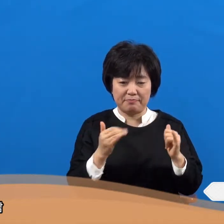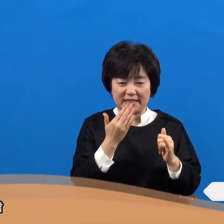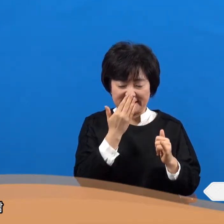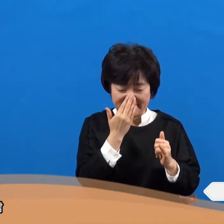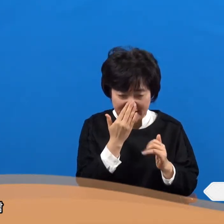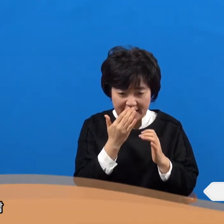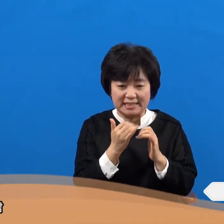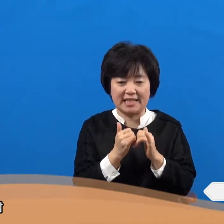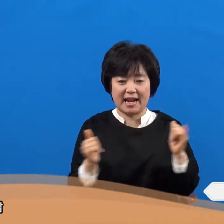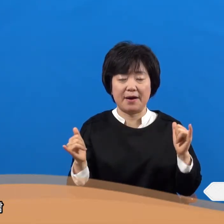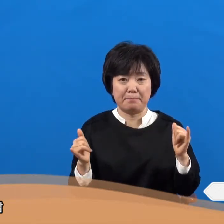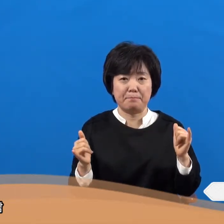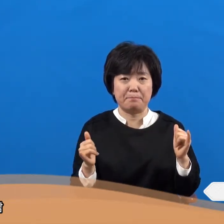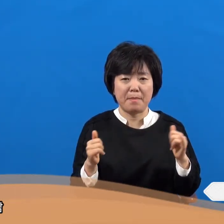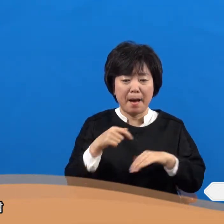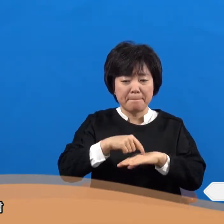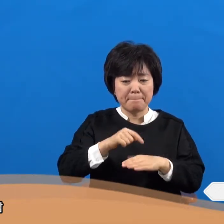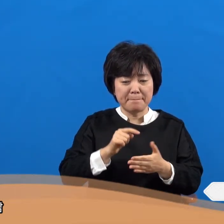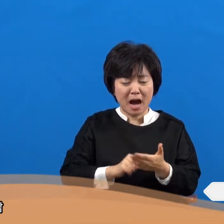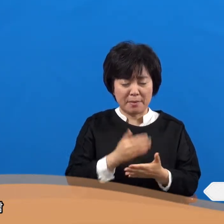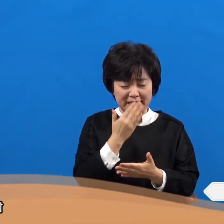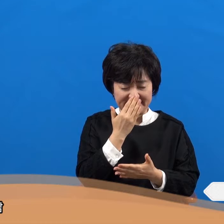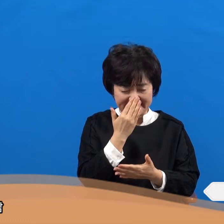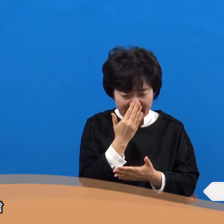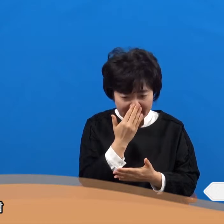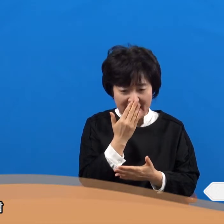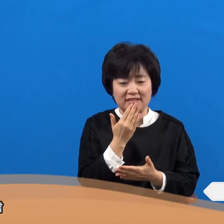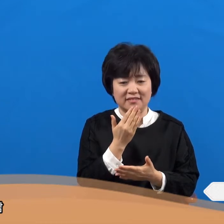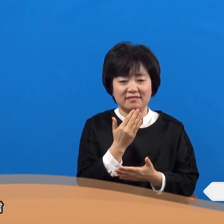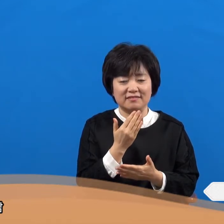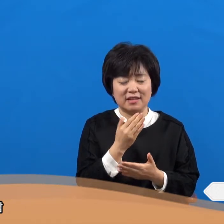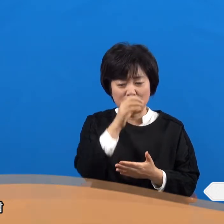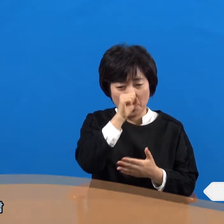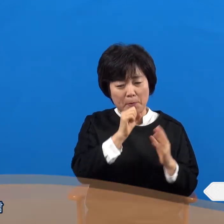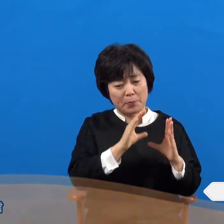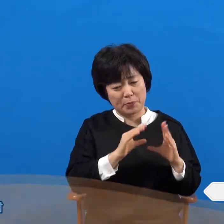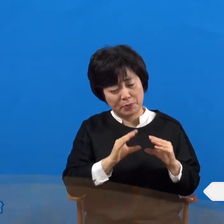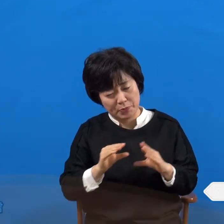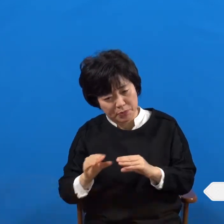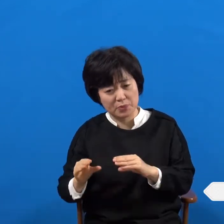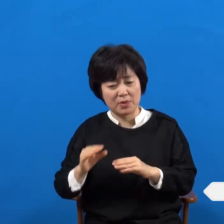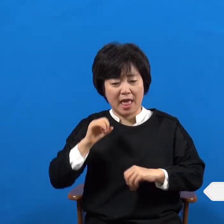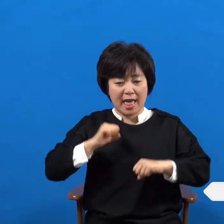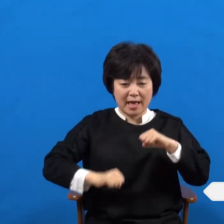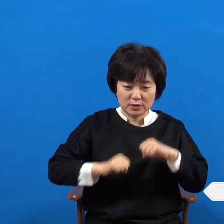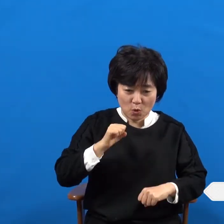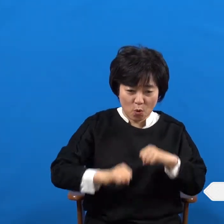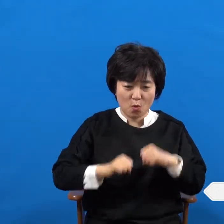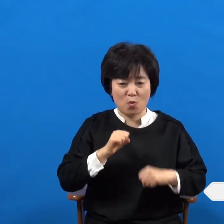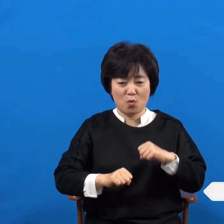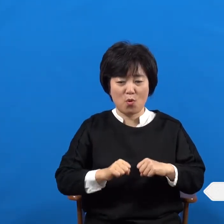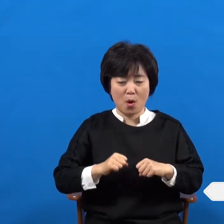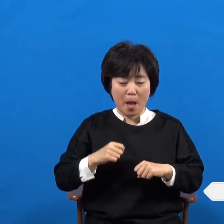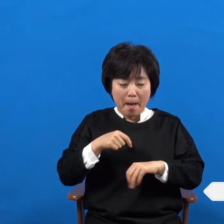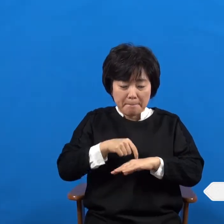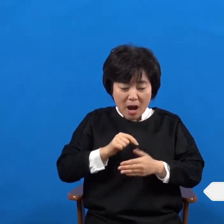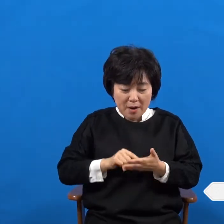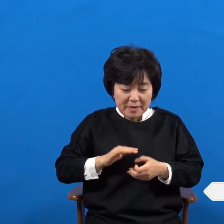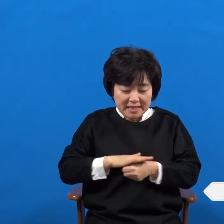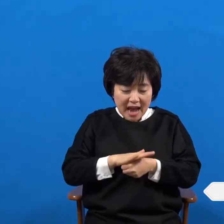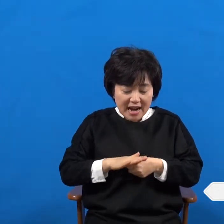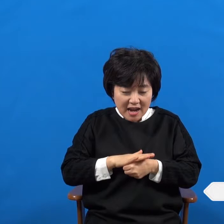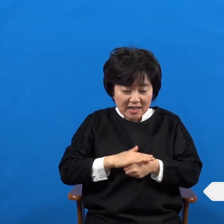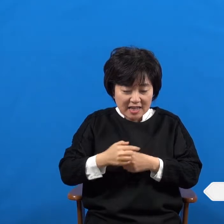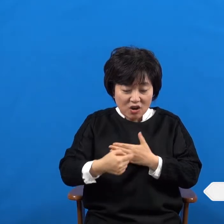일, 마음에 좋은 동기가 행동으로 좋게 나타나는 것입니다. 마음의 사랑이